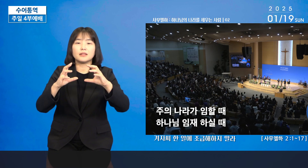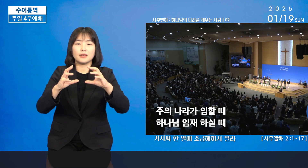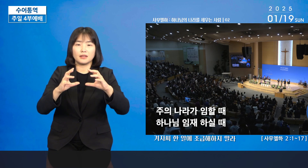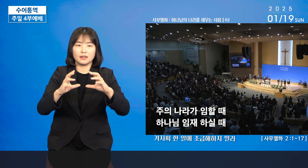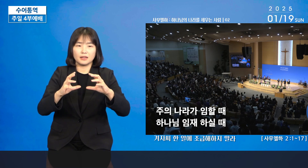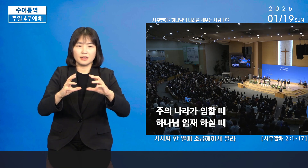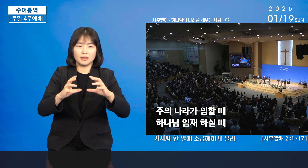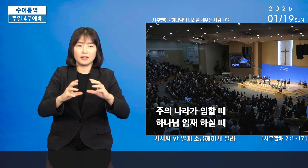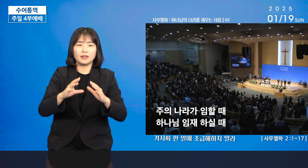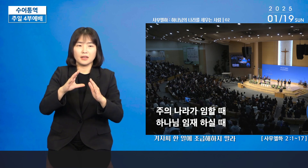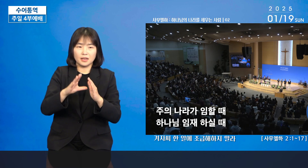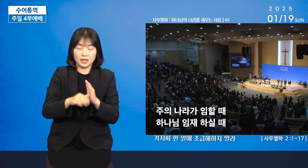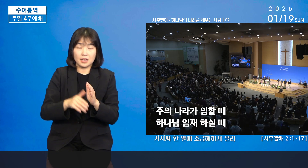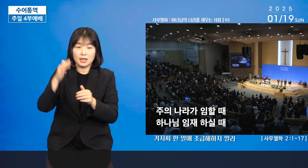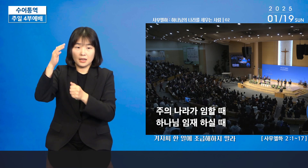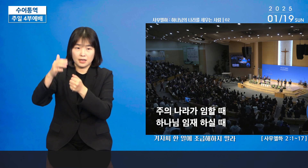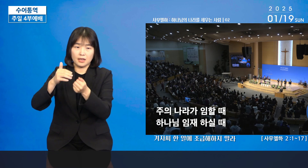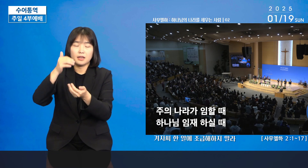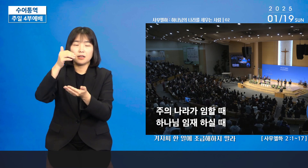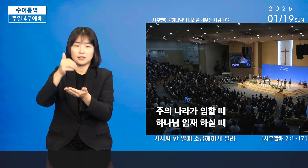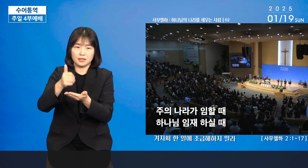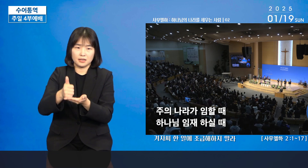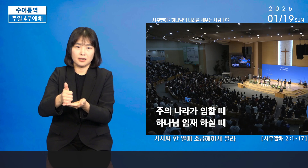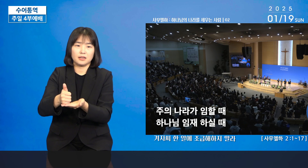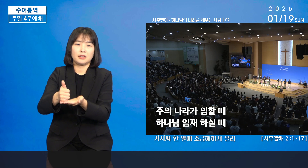임할 때